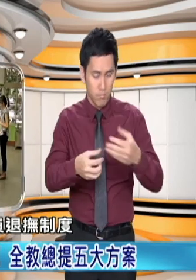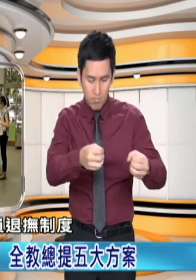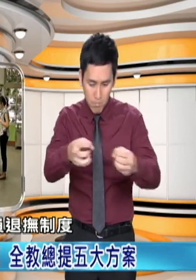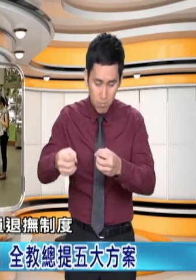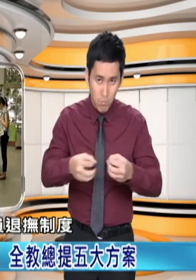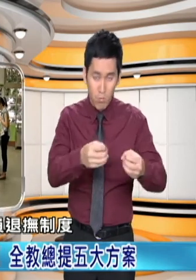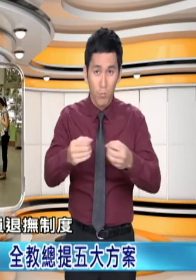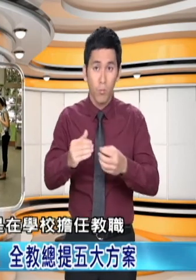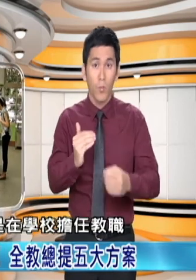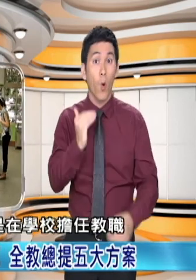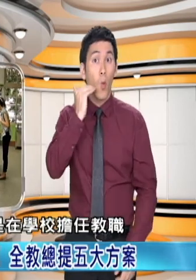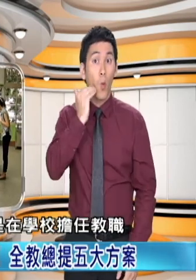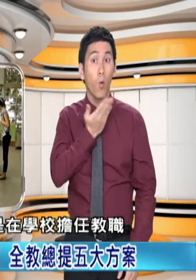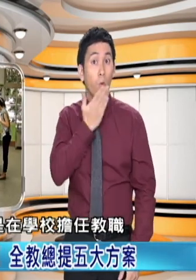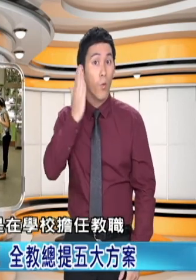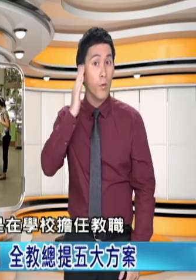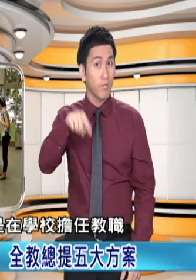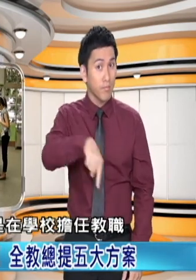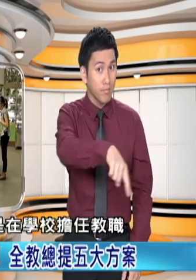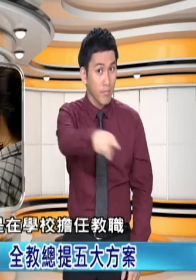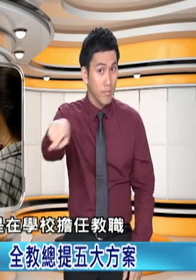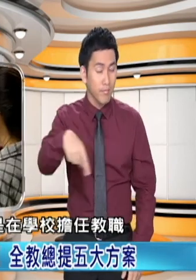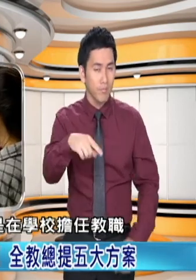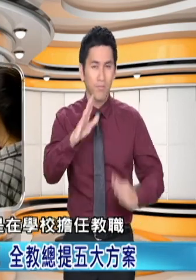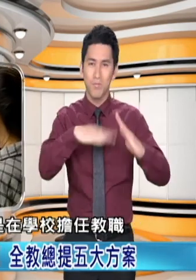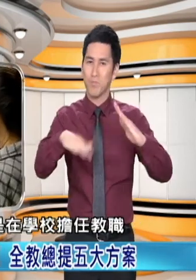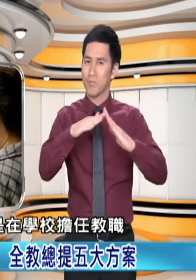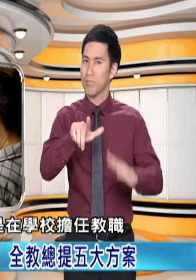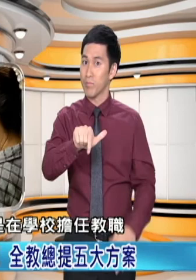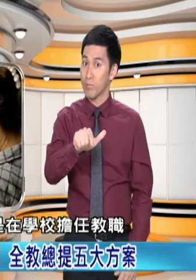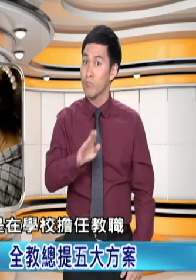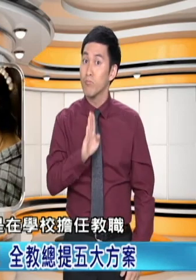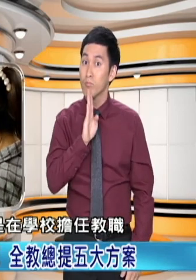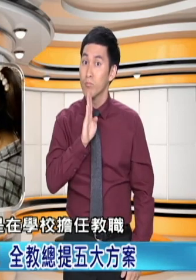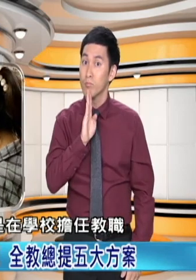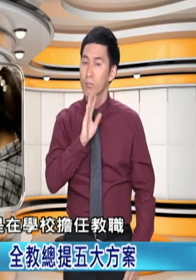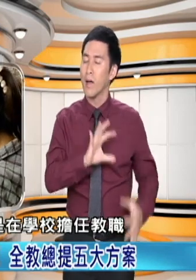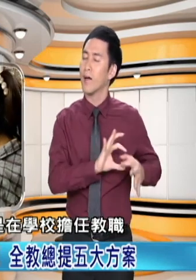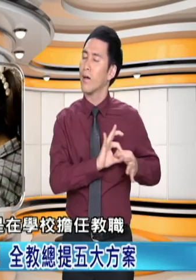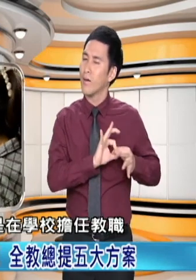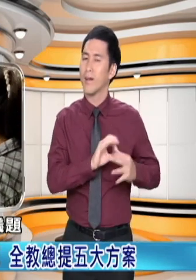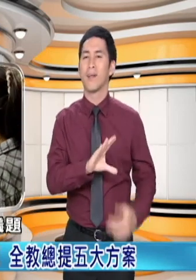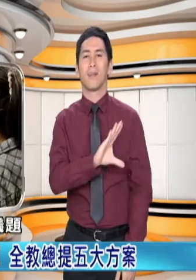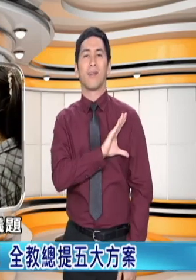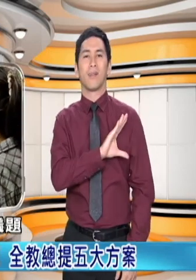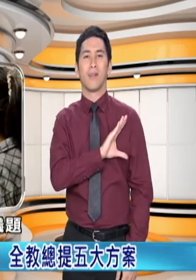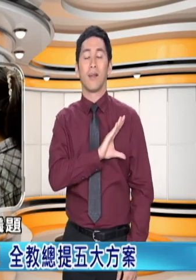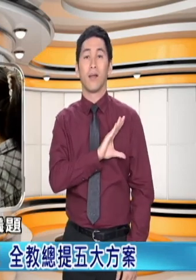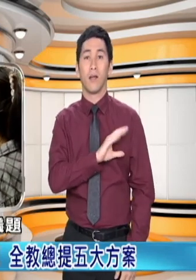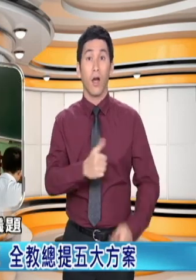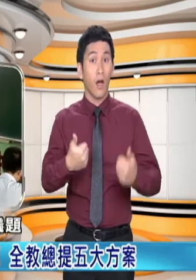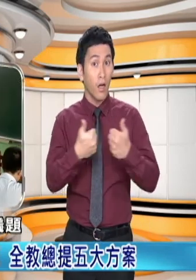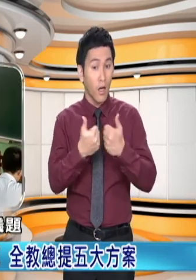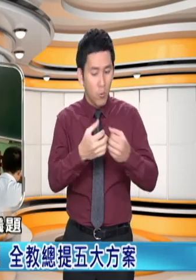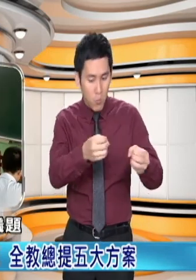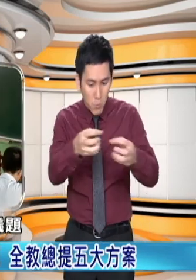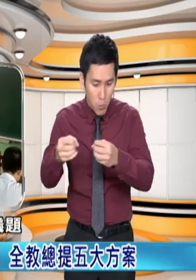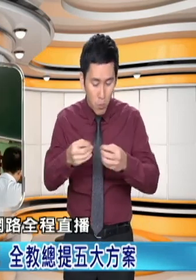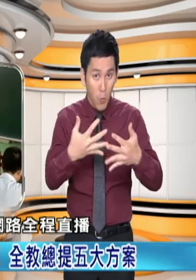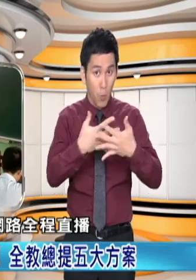度。有些听众朋友是在学校里头担任教职，关心年金改革的议题，可以上网